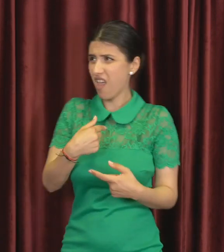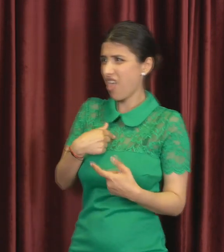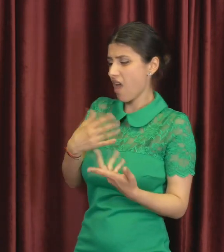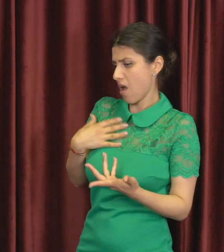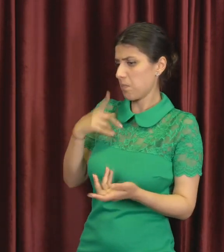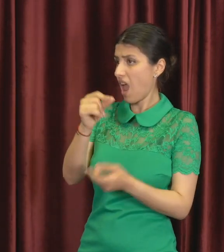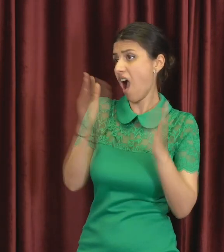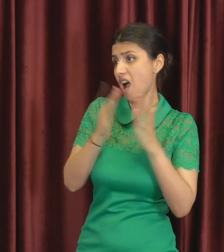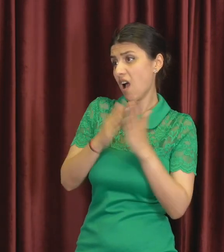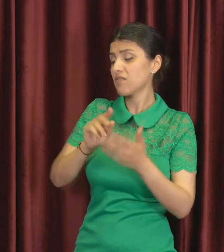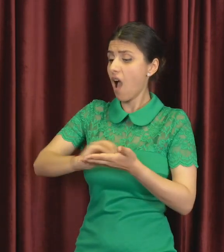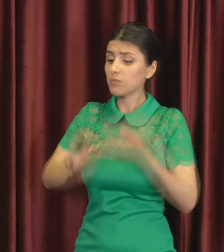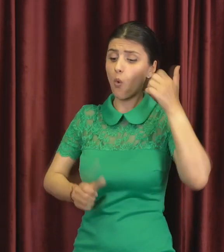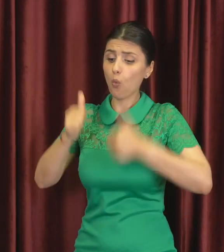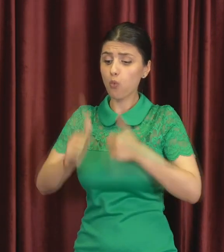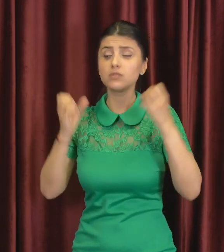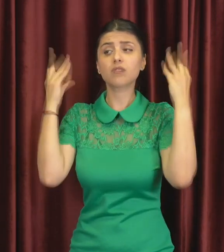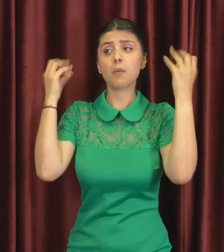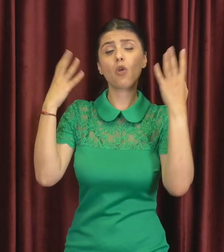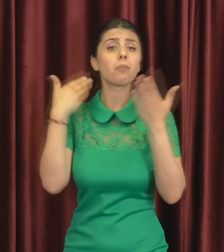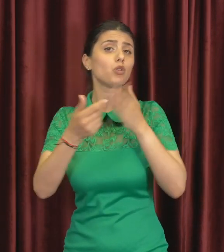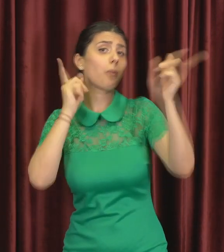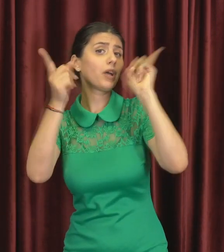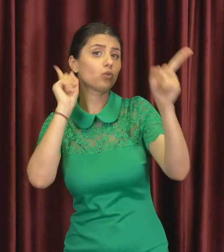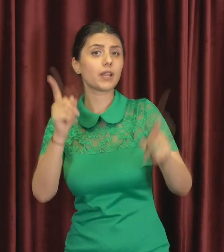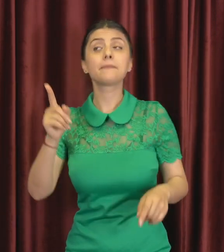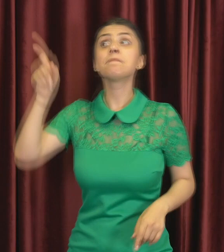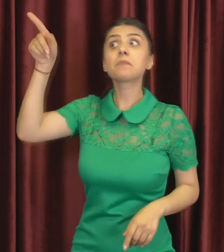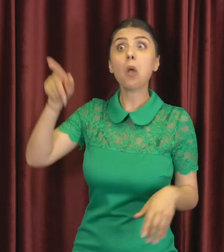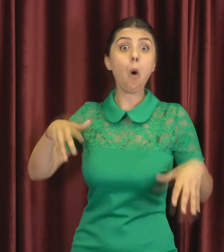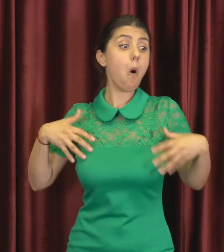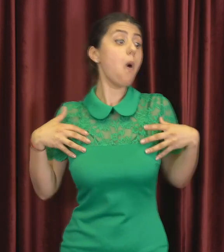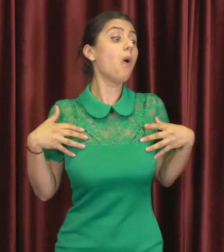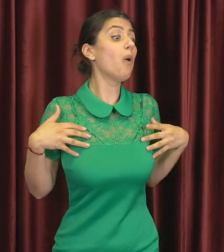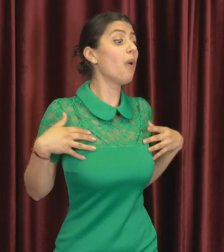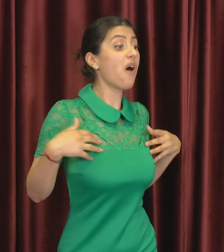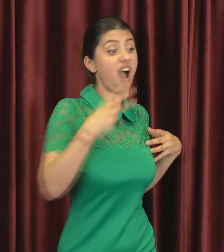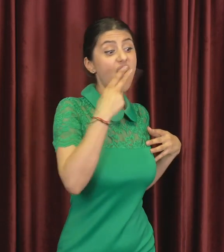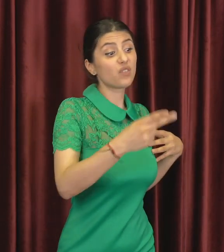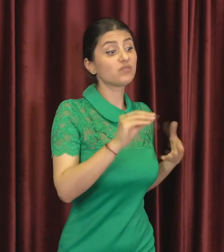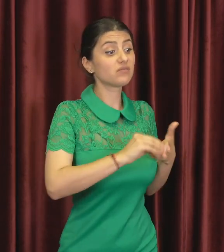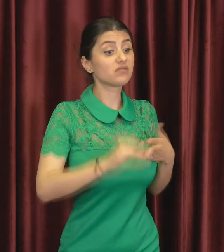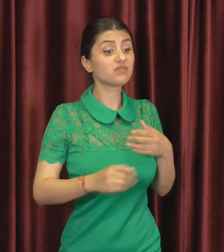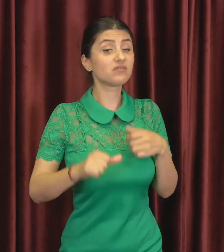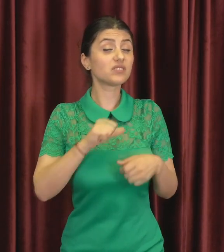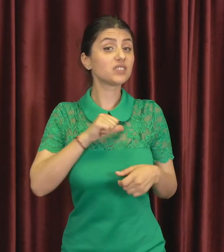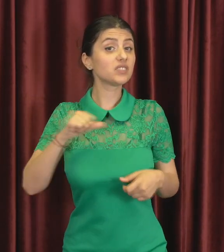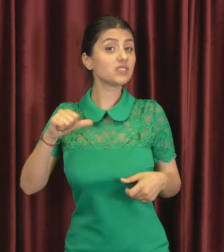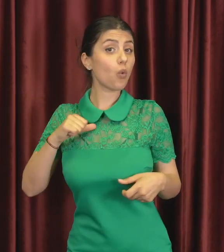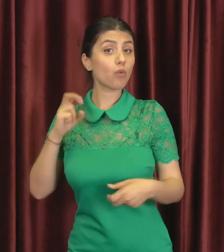după înscrierea la concursul de la Sărbătoarea Pădurii. Am văzut, Buhuhu, că te-ai înscris singură în concurs